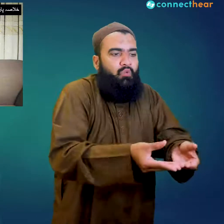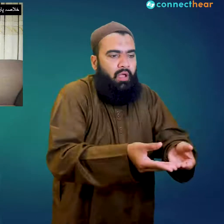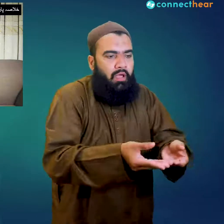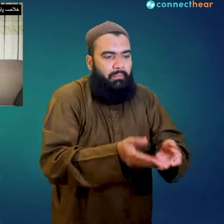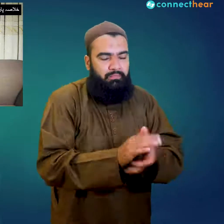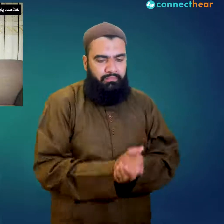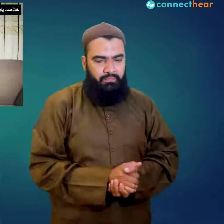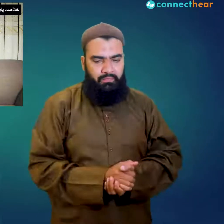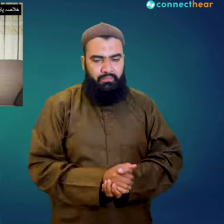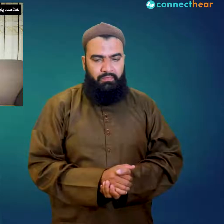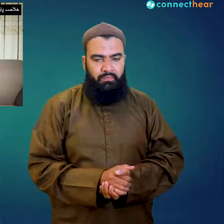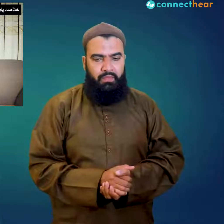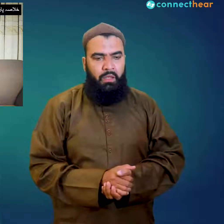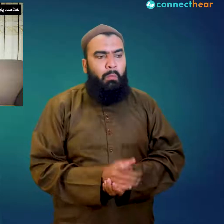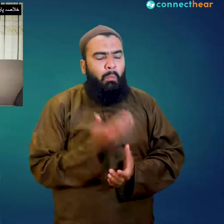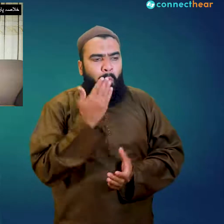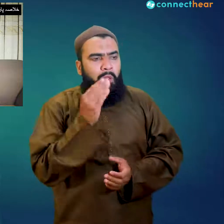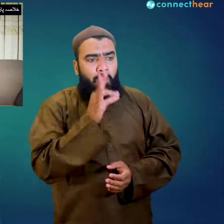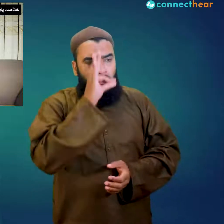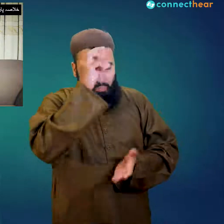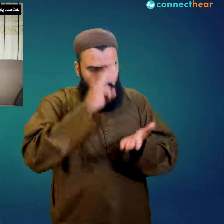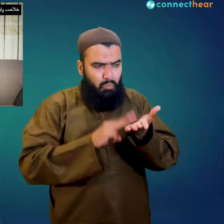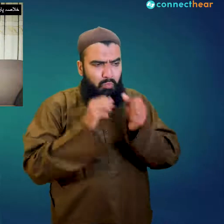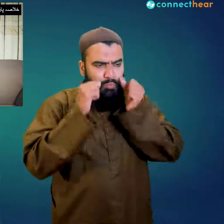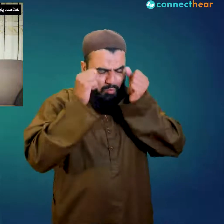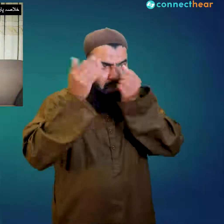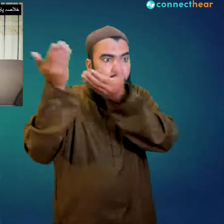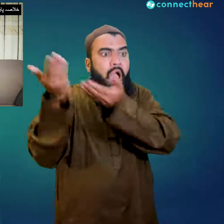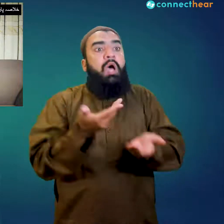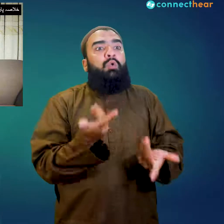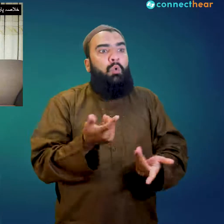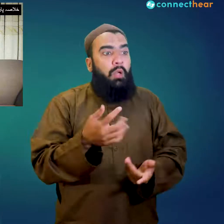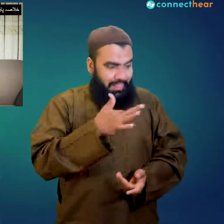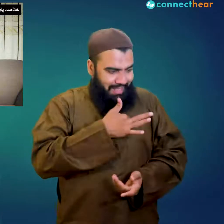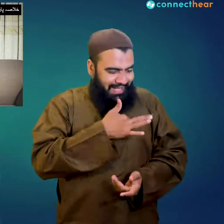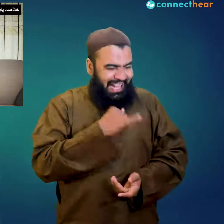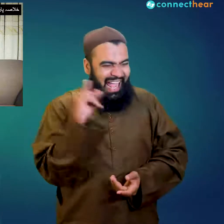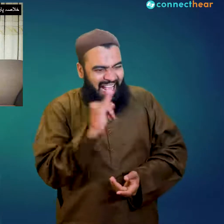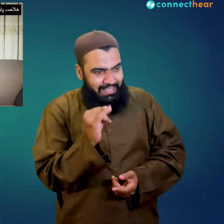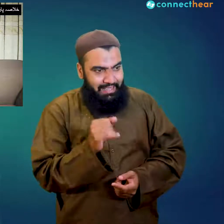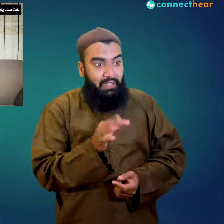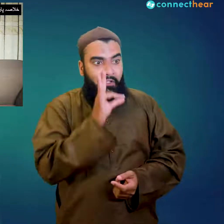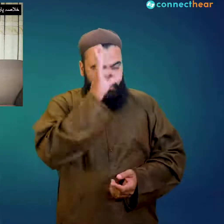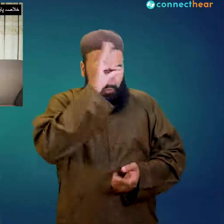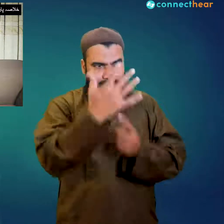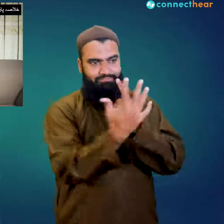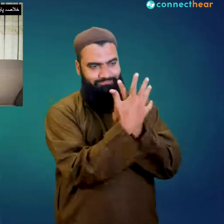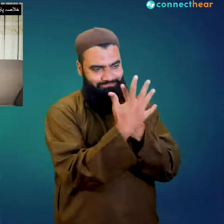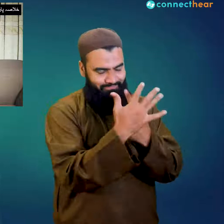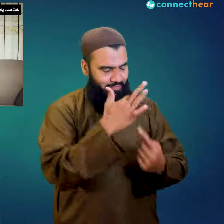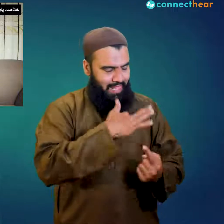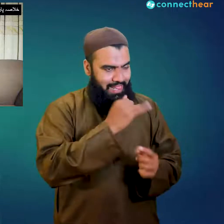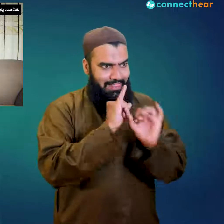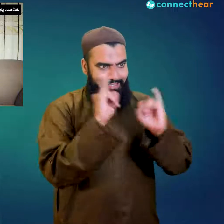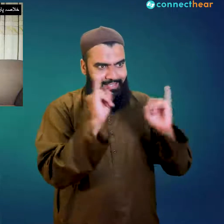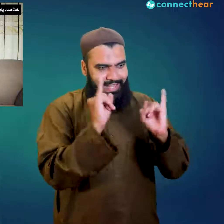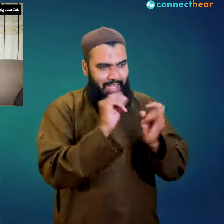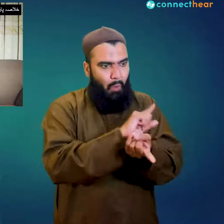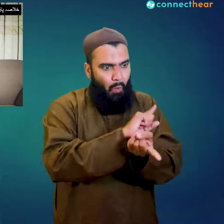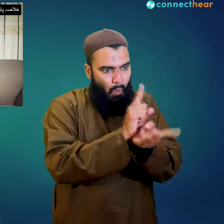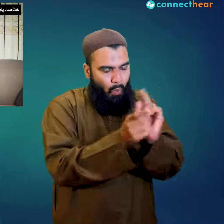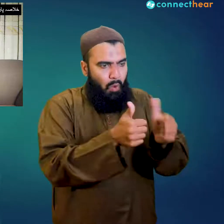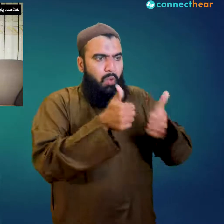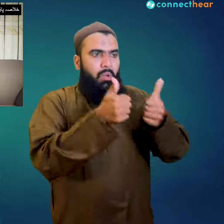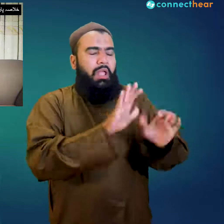کرتا ہے۔ اس سے پہلے وہ کھلی اور واضح گمراہی کے اندر مبتلا تھے۔ آپ صلی اللہ علیہ وسلم کا مبعوث